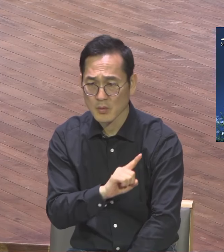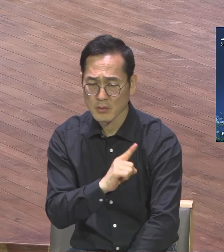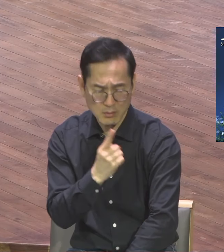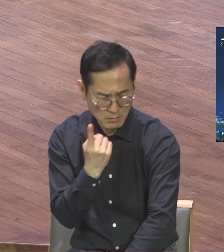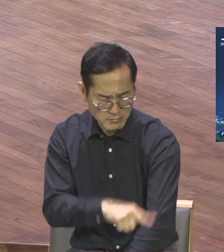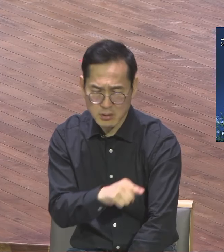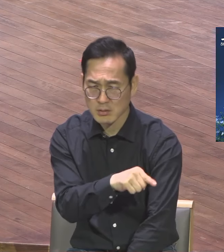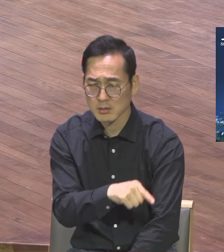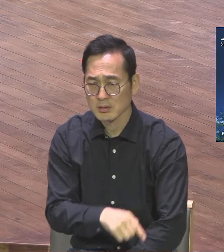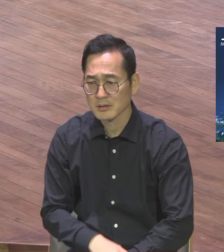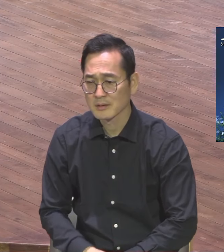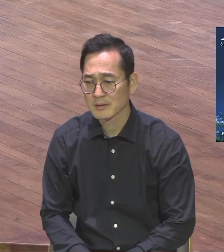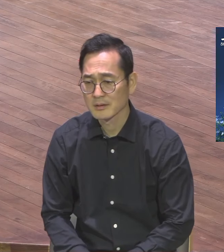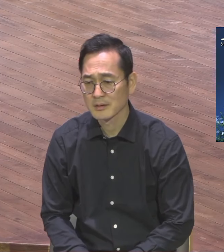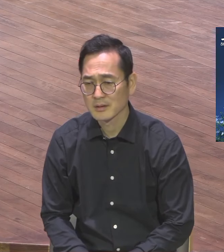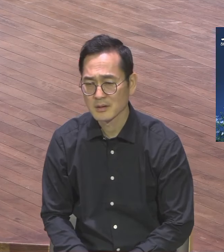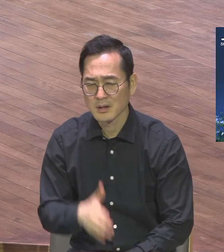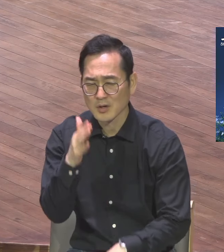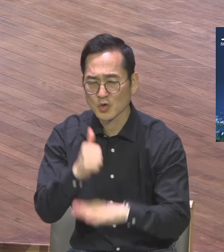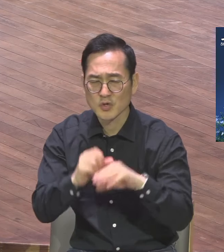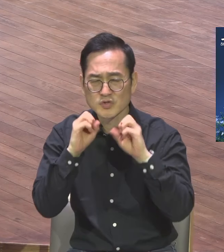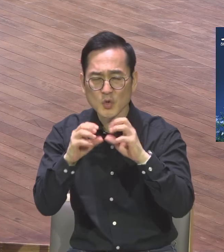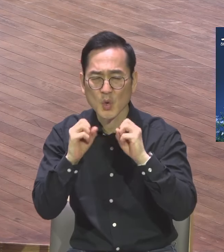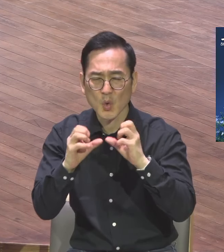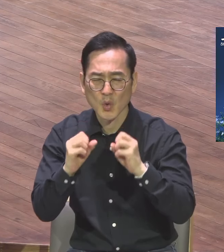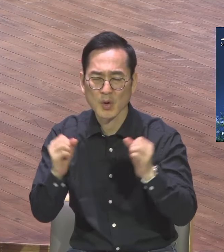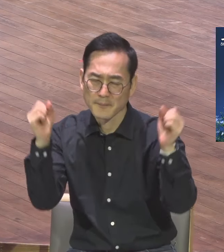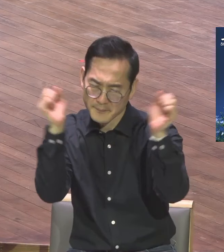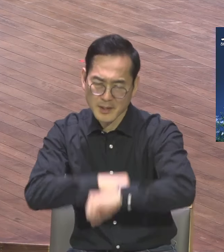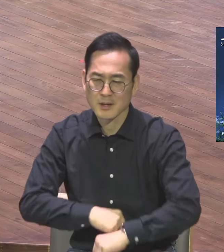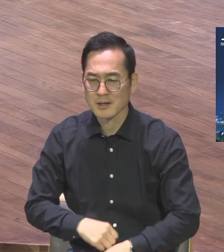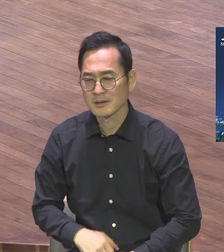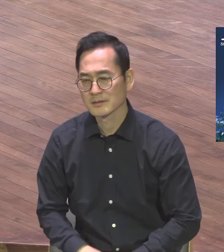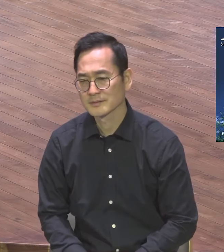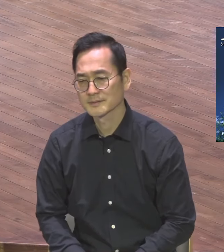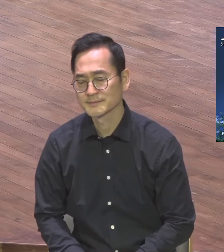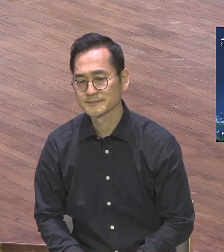본론 성교 다 놓치고 서론 성교 서론 가지고.